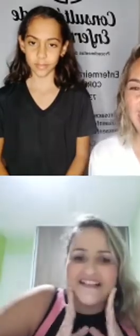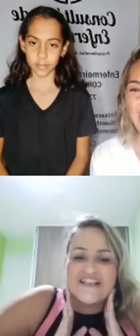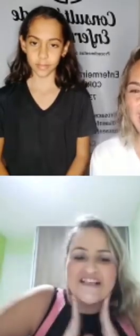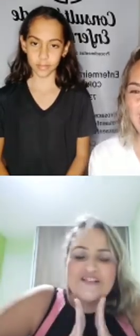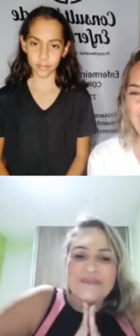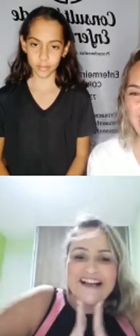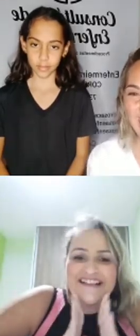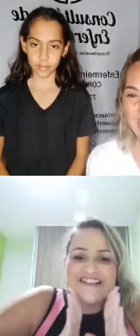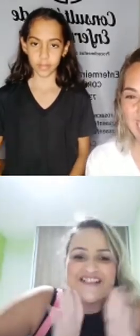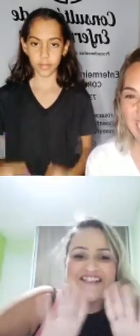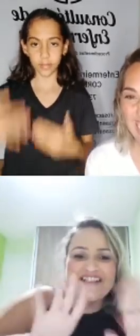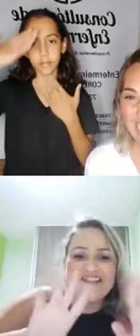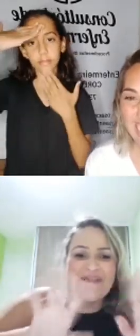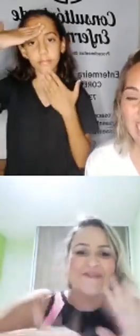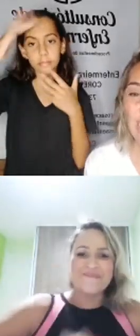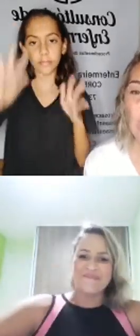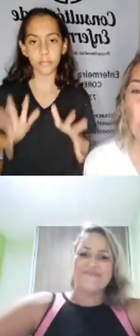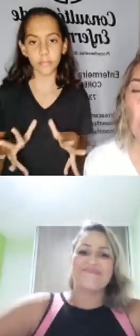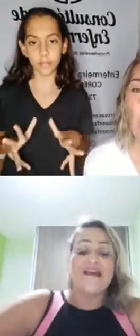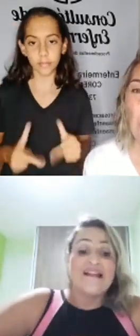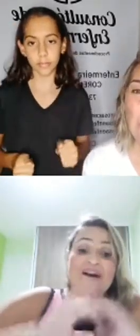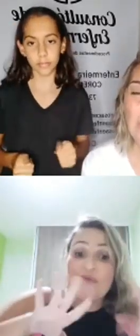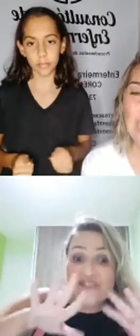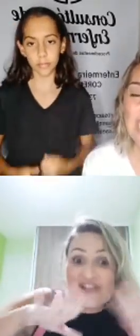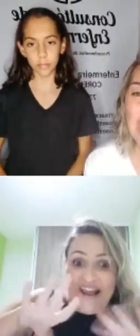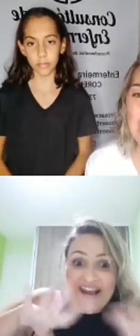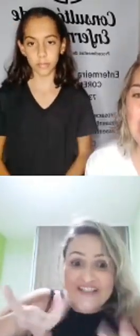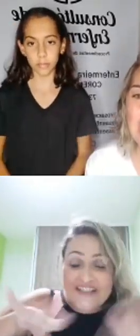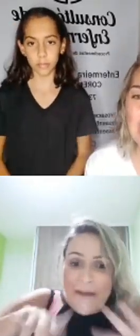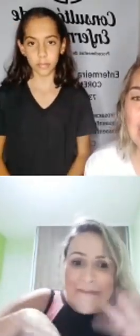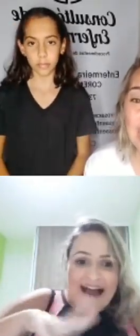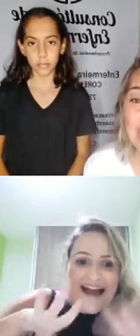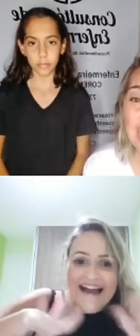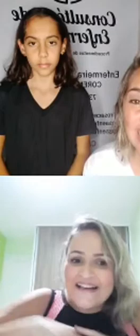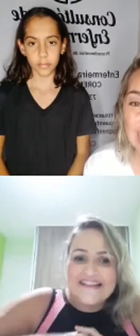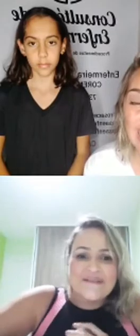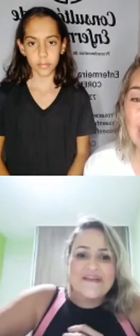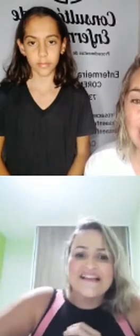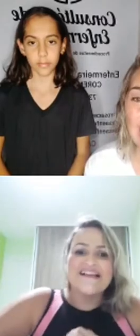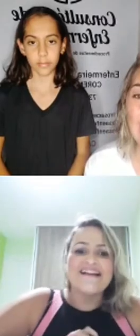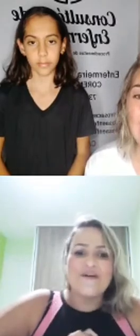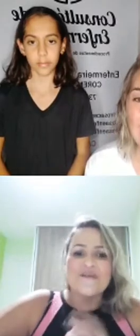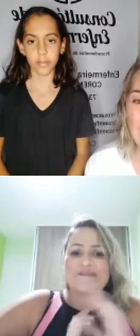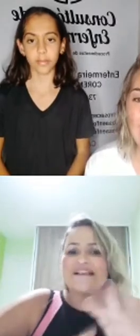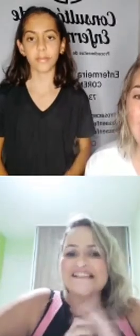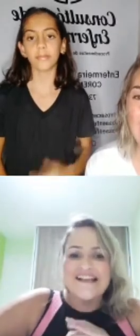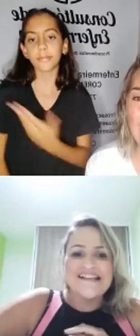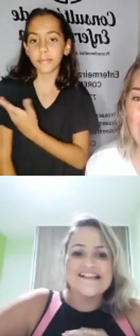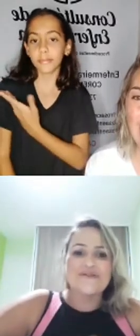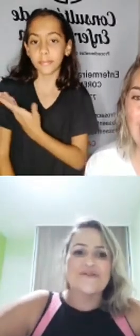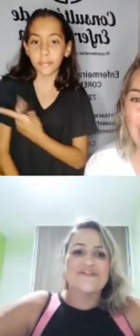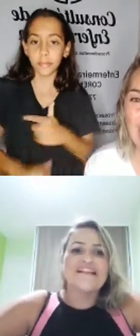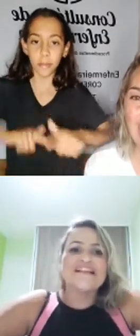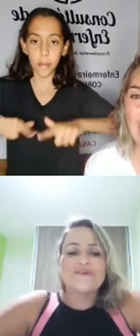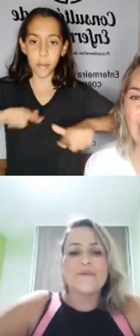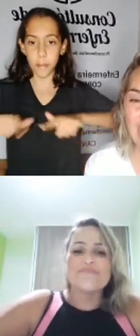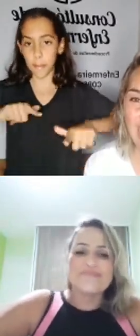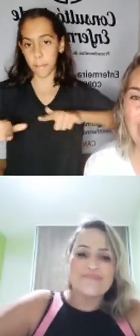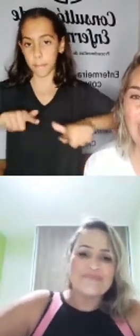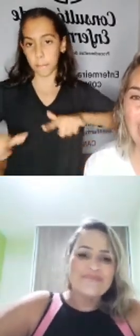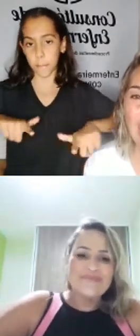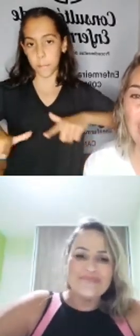Obrigada, gente. Obrigada, Dindo. Tem alguns Muita colegas de gente. trabalho aqui também, alguns pacientes que eu estou